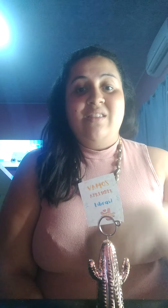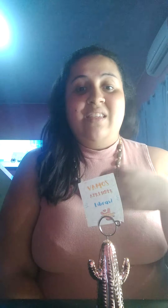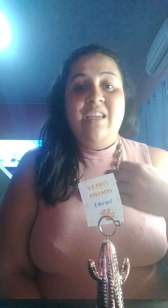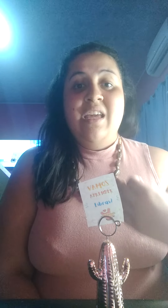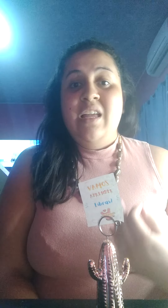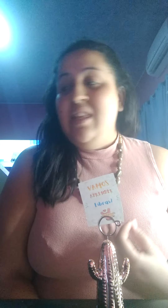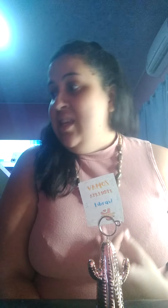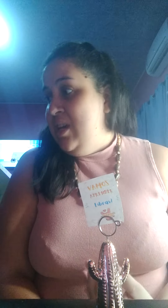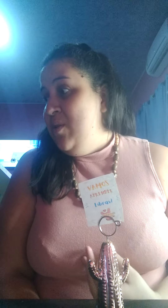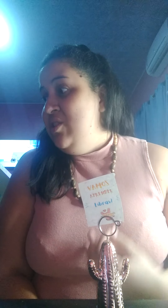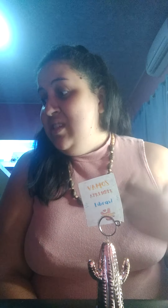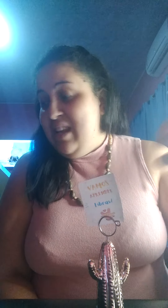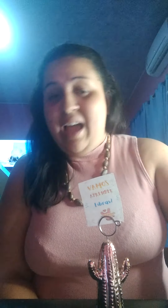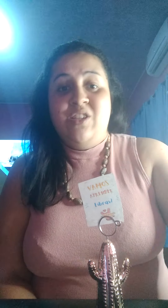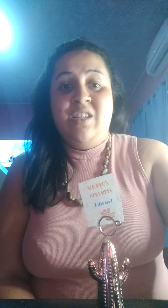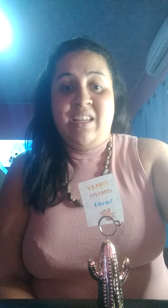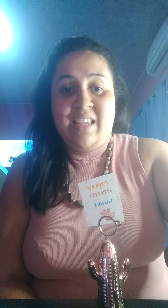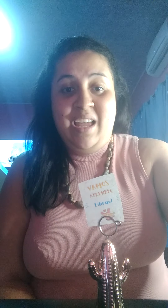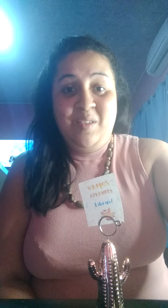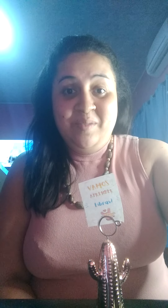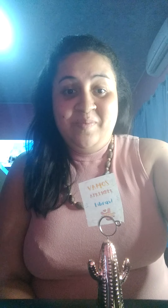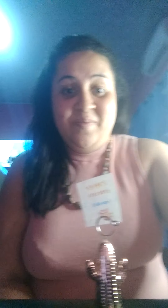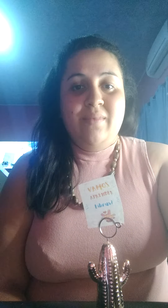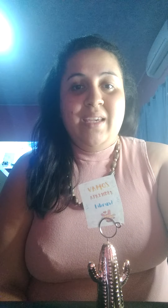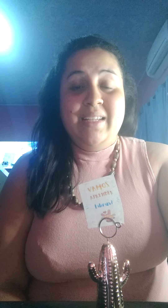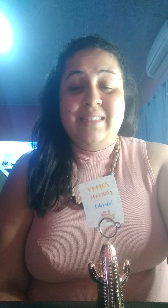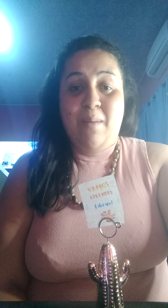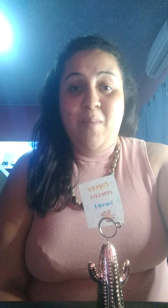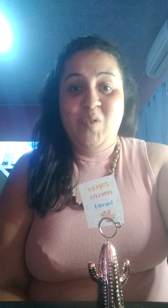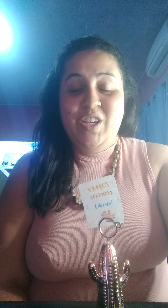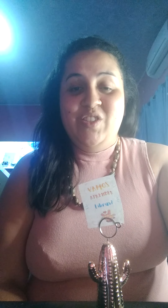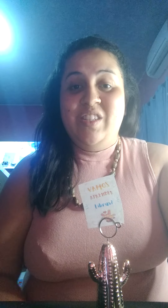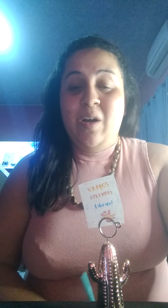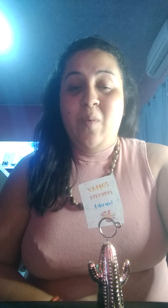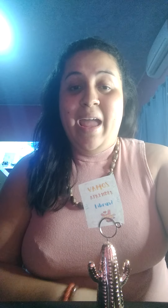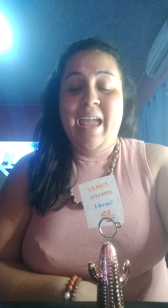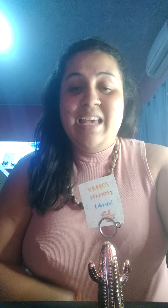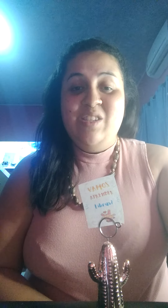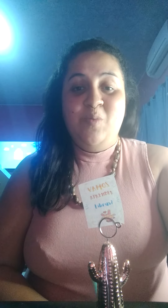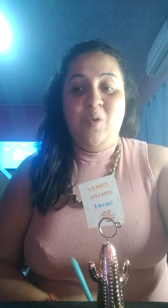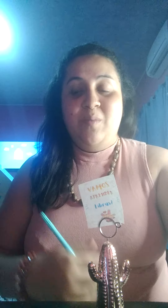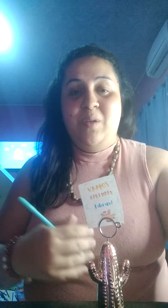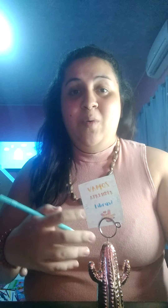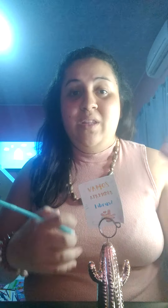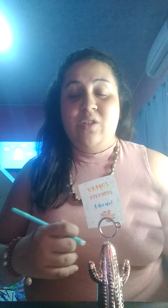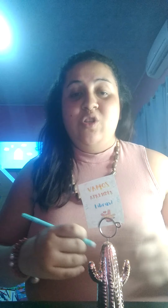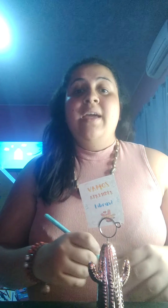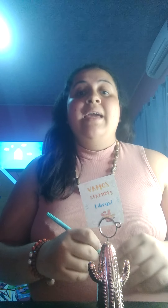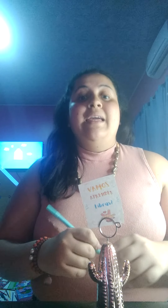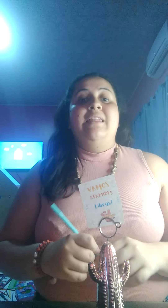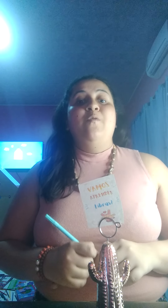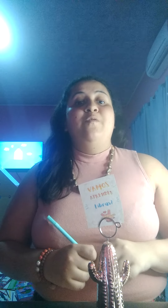e sim língua de sinais, tá certo? Tá bom, gente? Então, esses pontos são muito importantes. Então, vamos